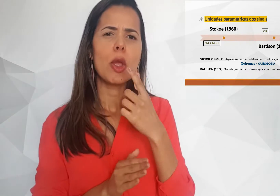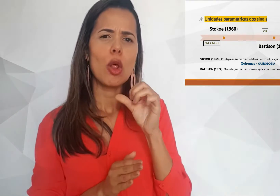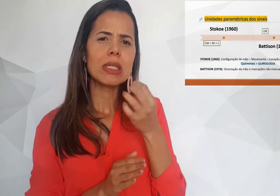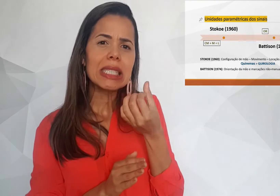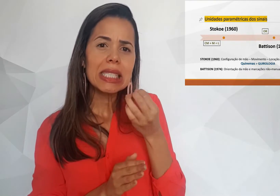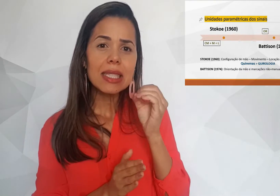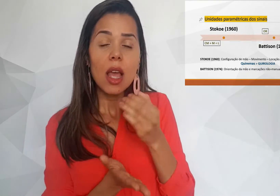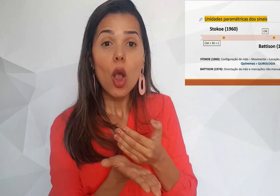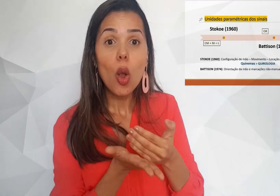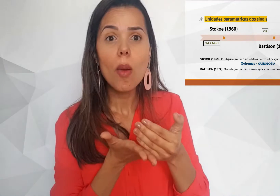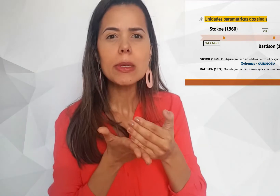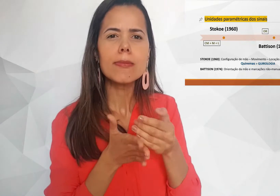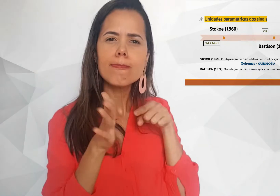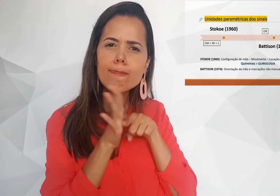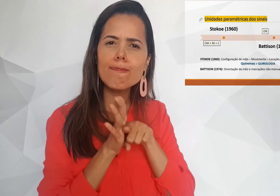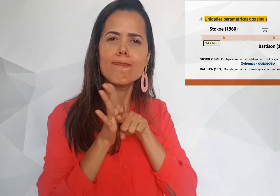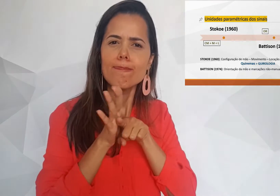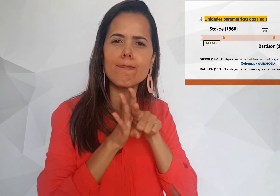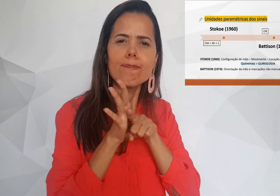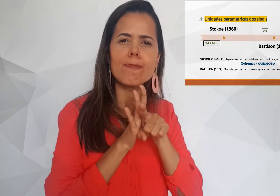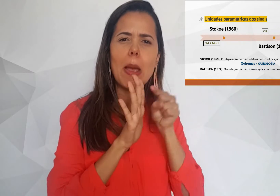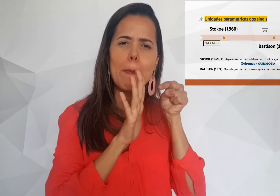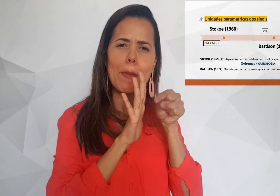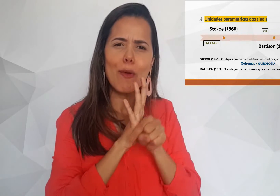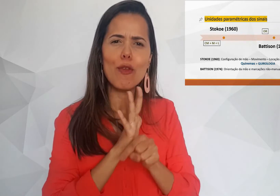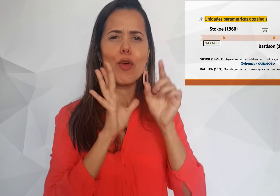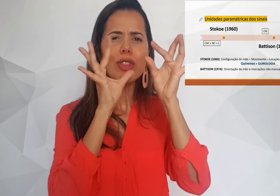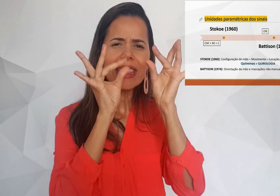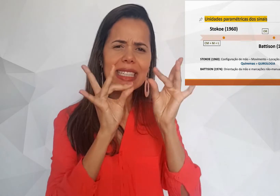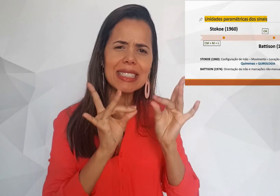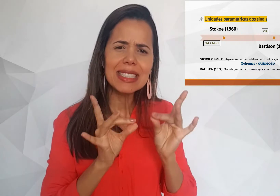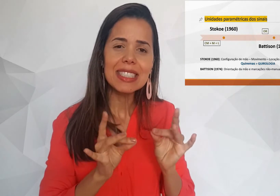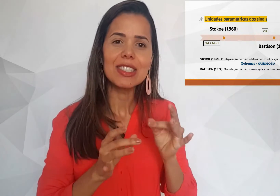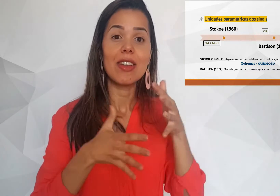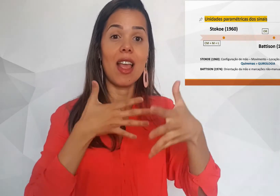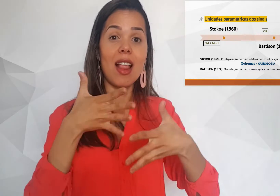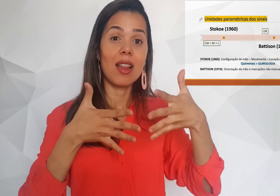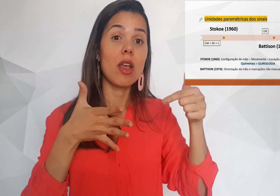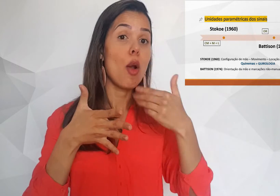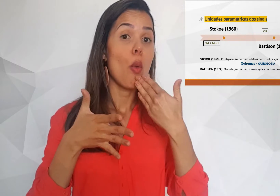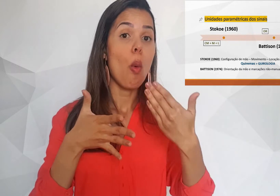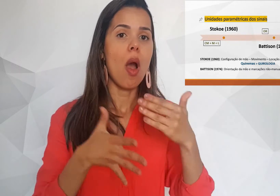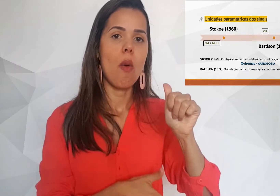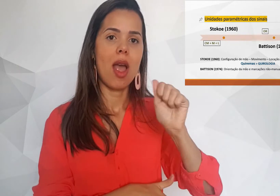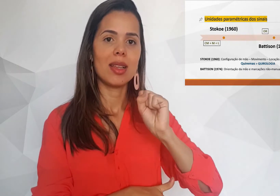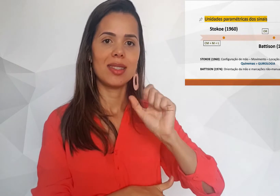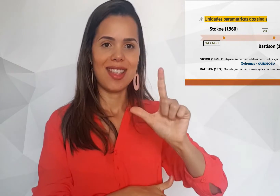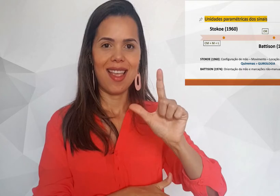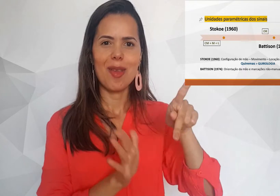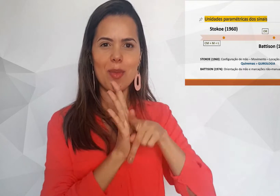por volta dos anos 60, ele começa essa pesquisa mais descritiva da língua de sinais americana, né, a